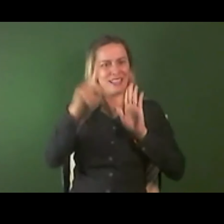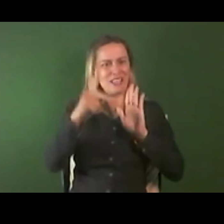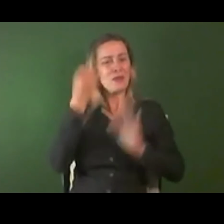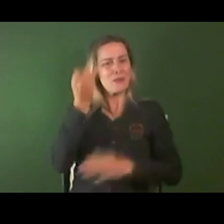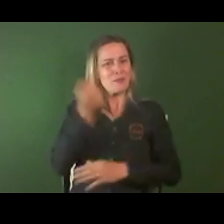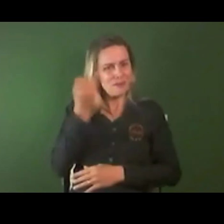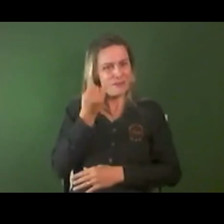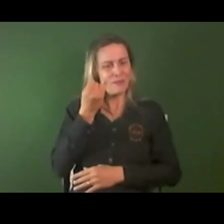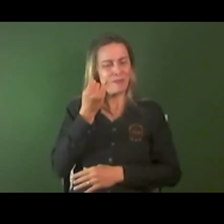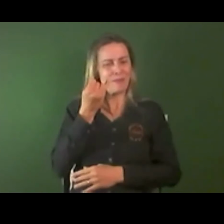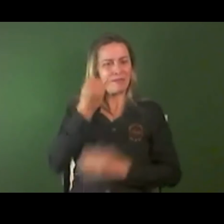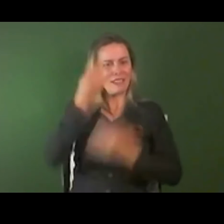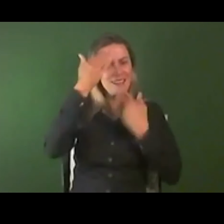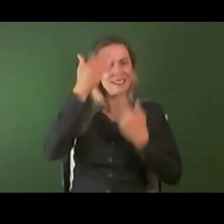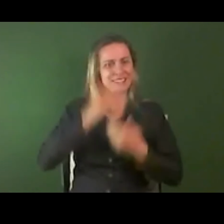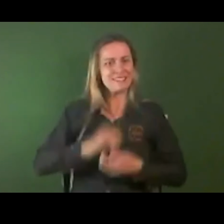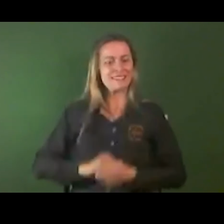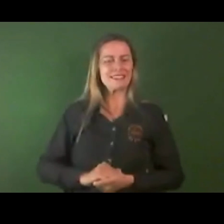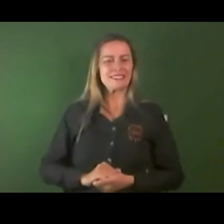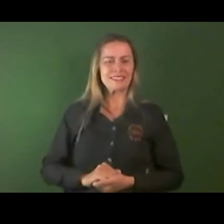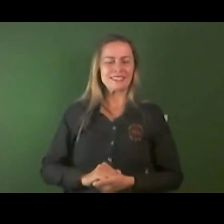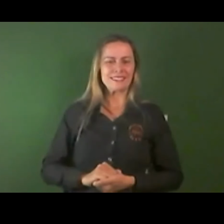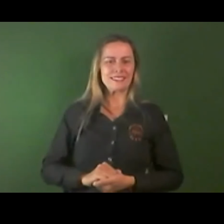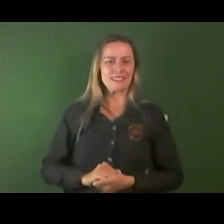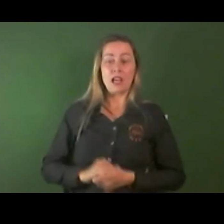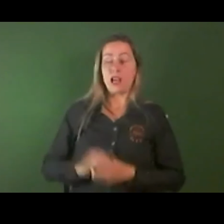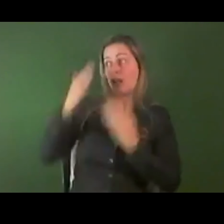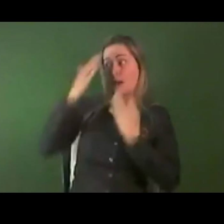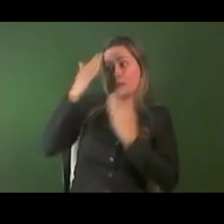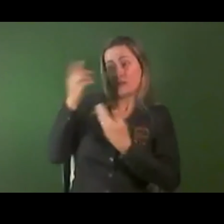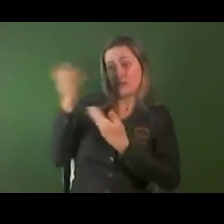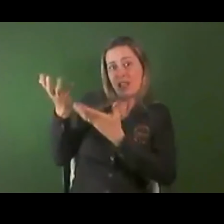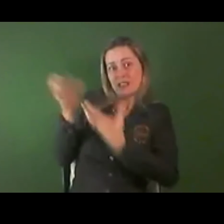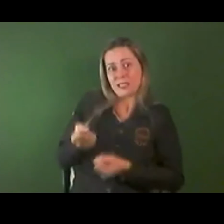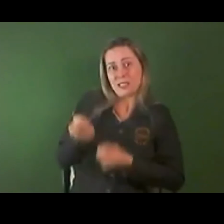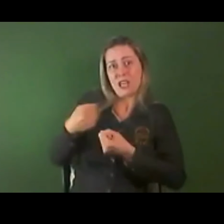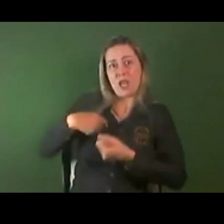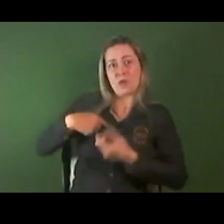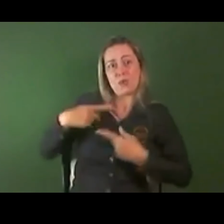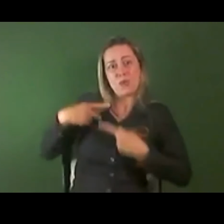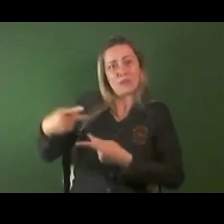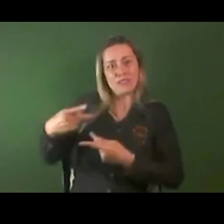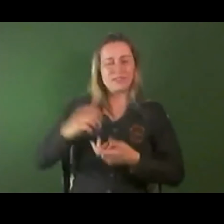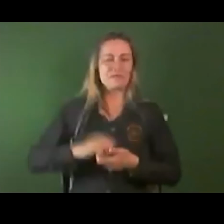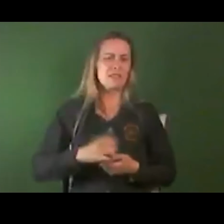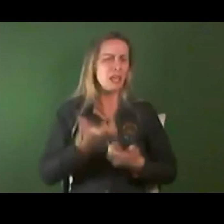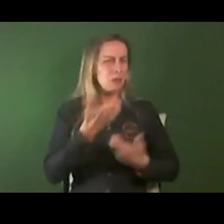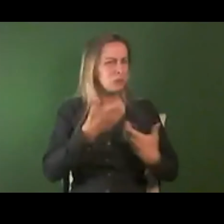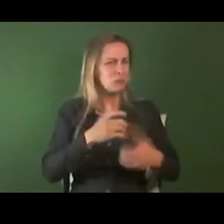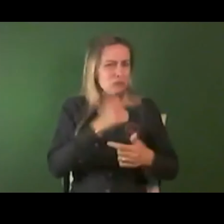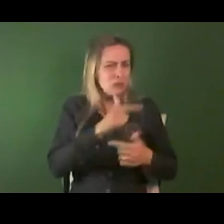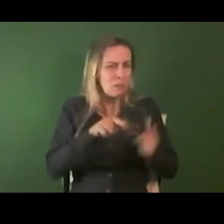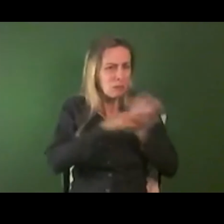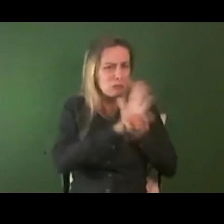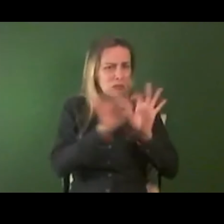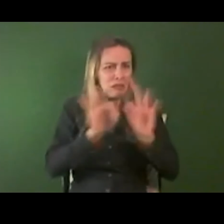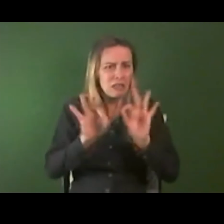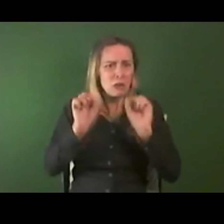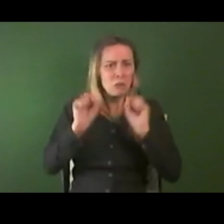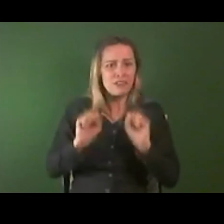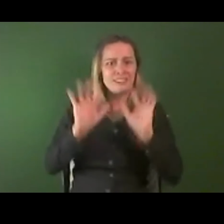importantes. Obrigado a vocês por darem espaço. Tá? E se ninguém tiver mais nenhuma questão, eu acho que a gente pode ir